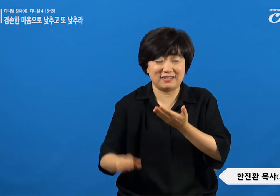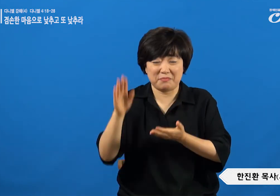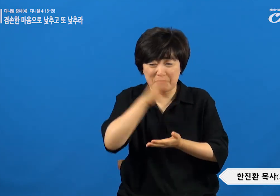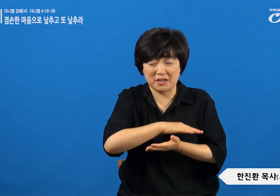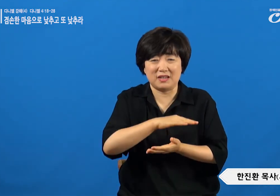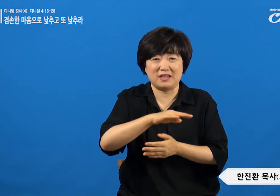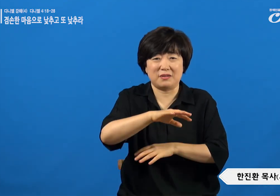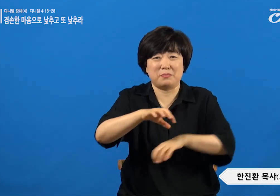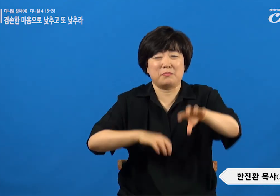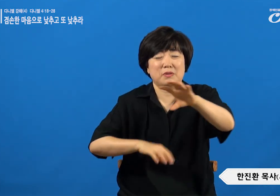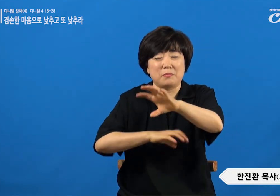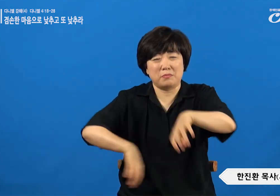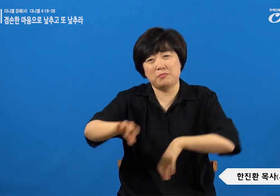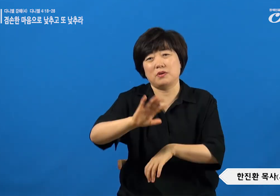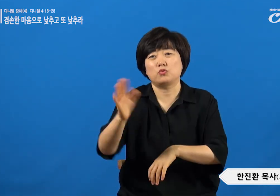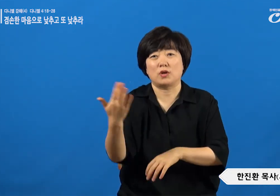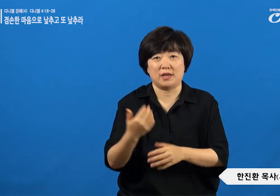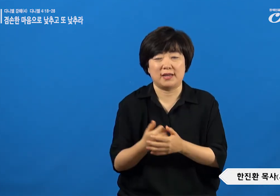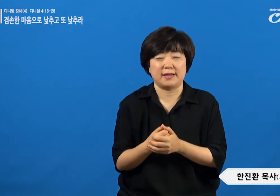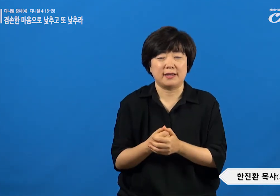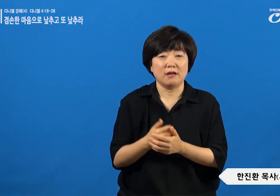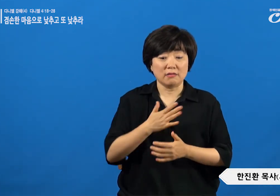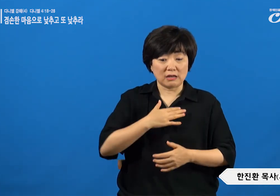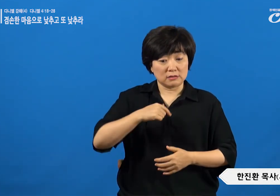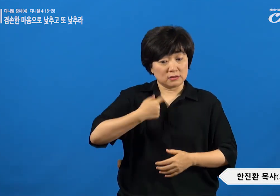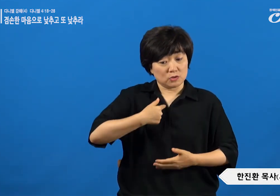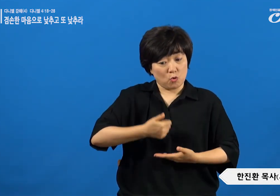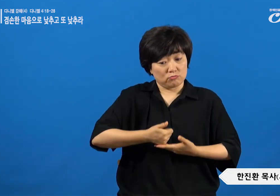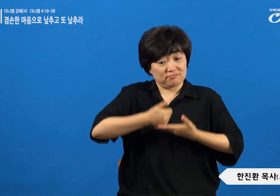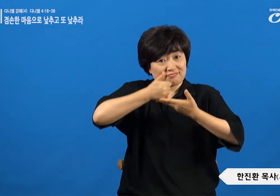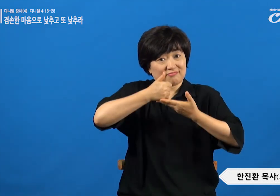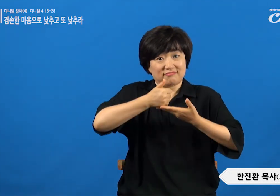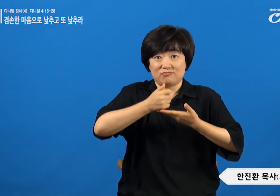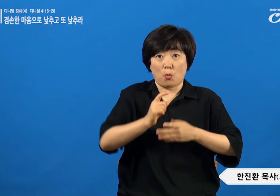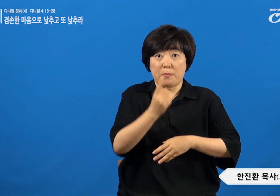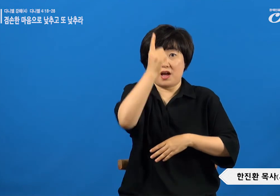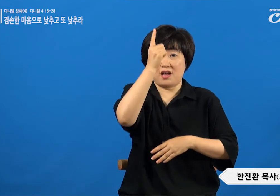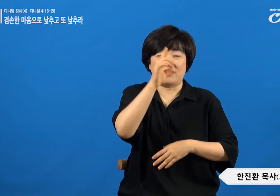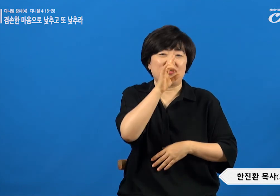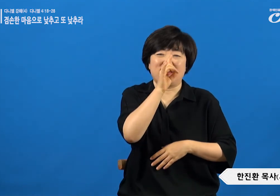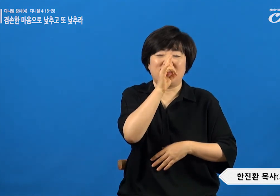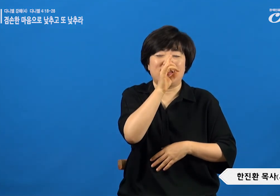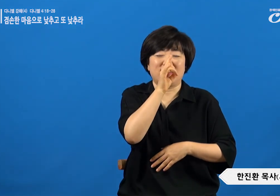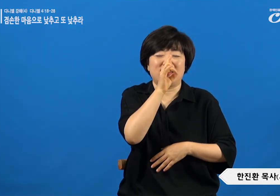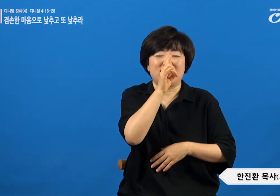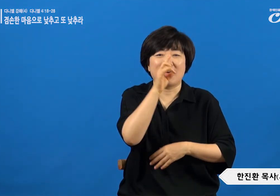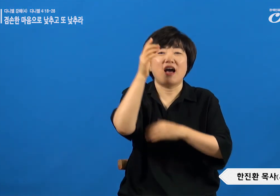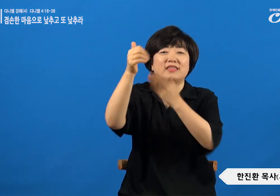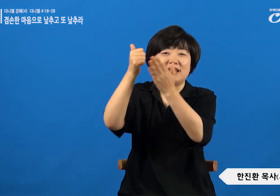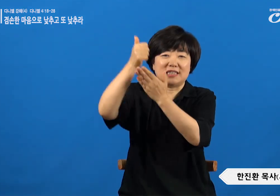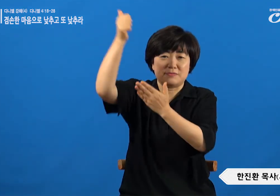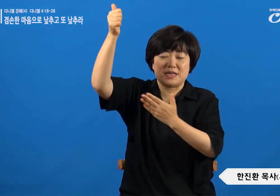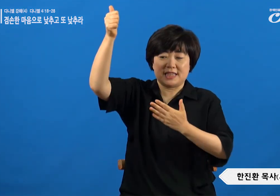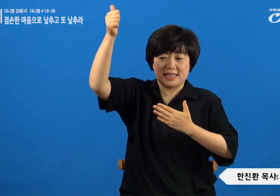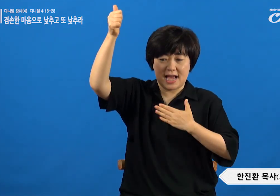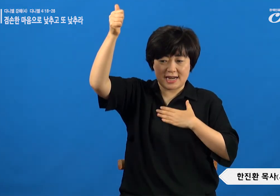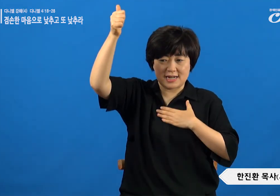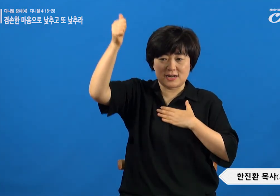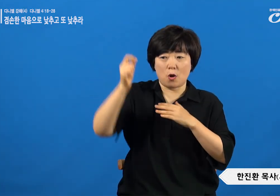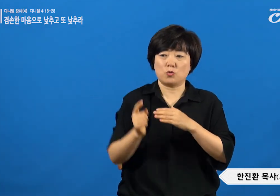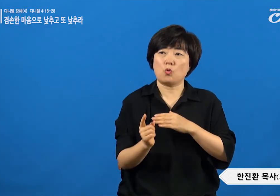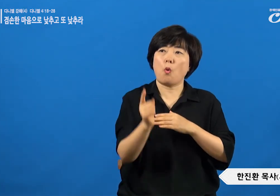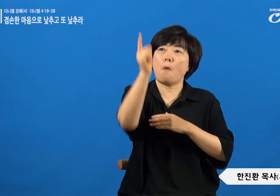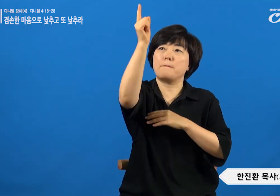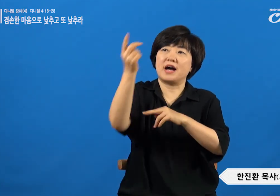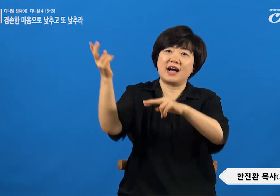됩니다. 그런다고 높아질 수도 있는 것도 아니고, 사람이 그러면 교만해집니다. 하나님이 나를 높여주시도록